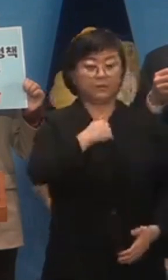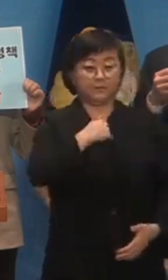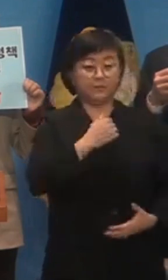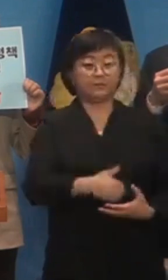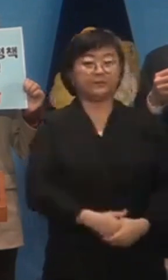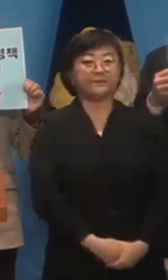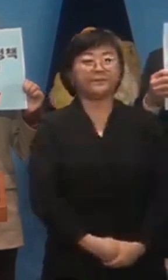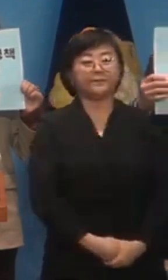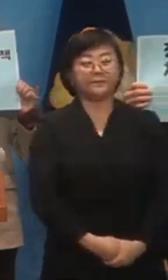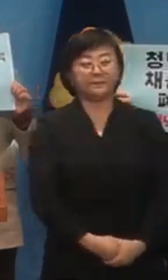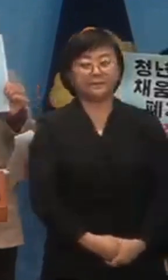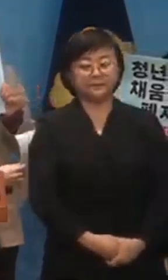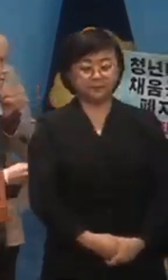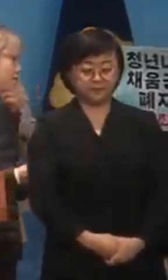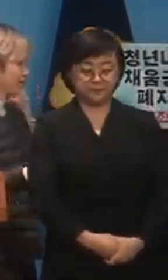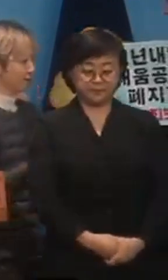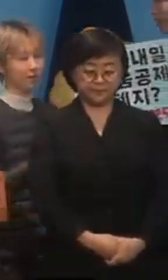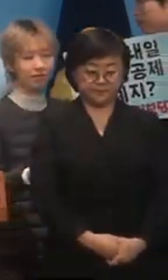마찬가지입니다.